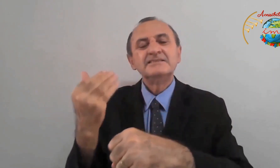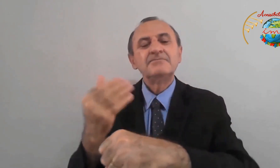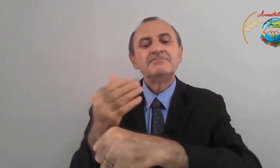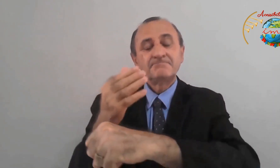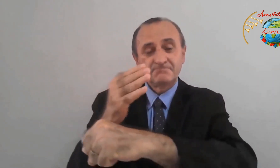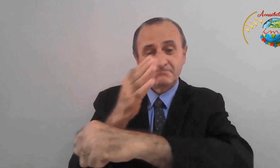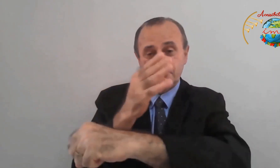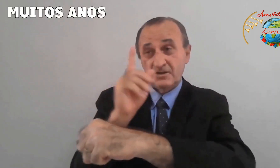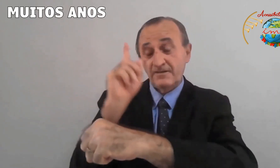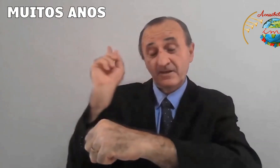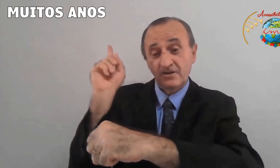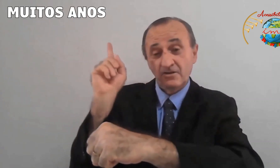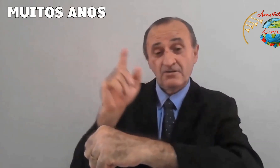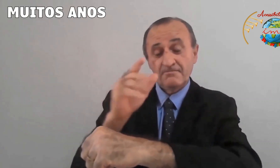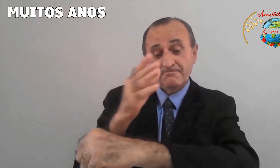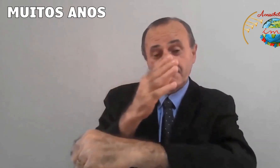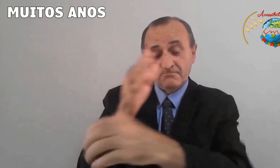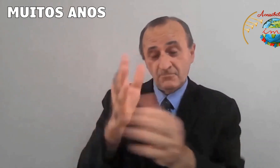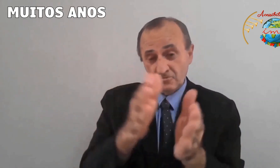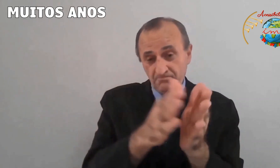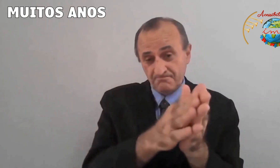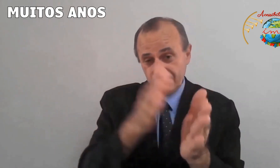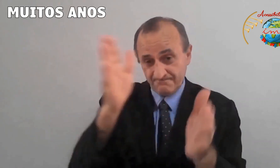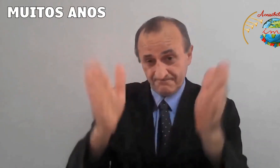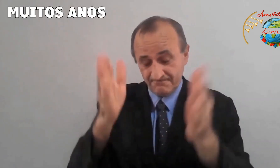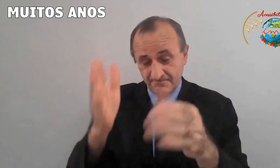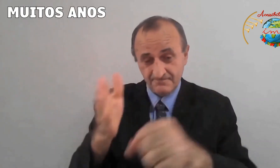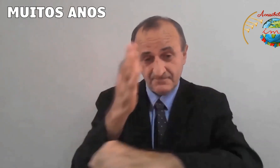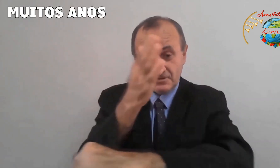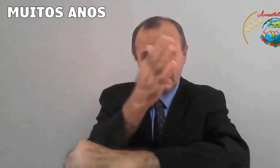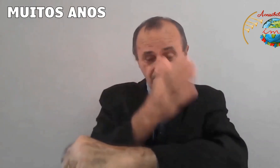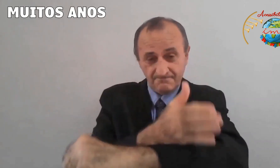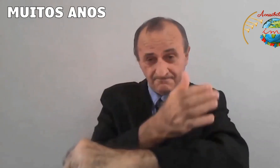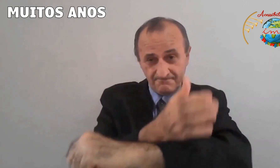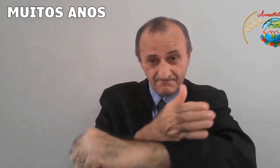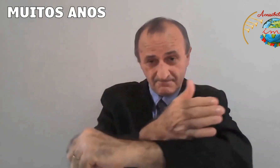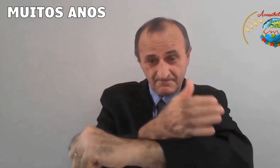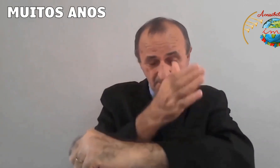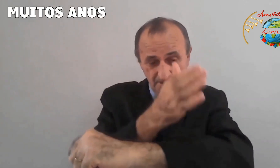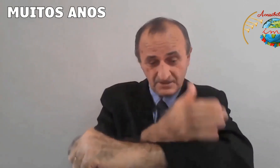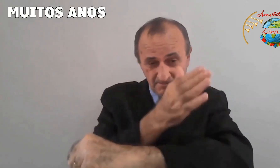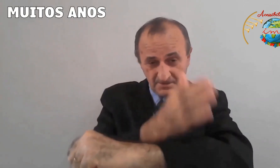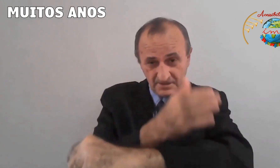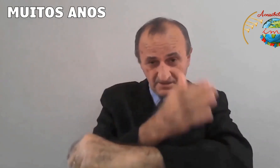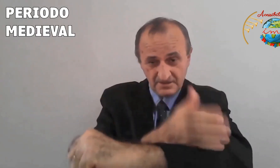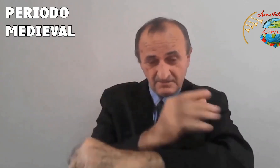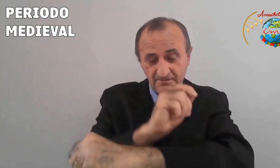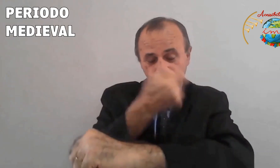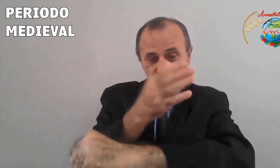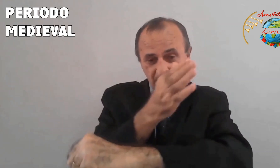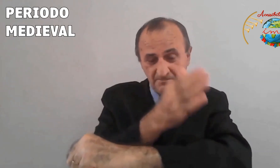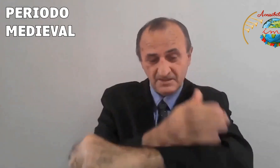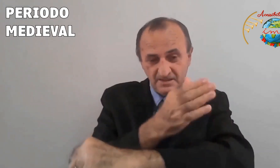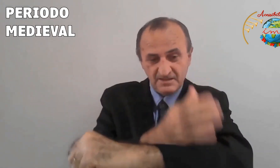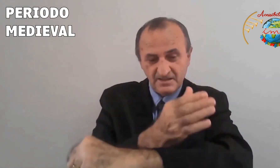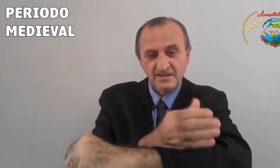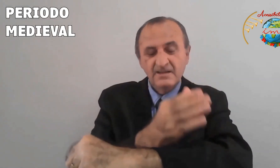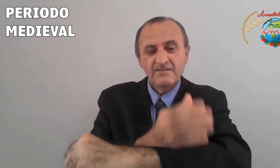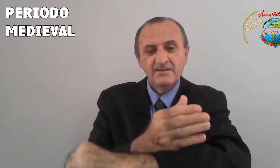Então, isso por muitos anos. Vejam aqui, olha, período medieval. Esse é o sinal, período